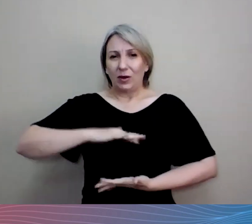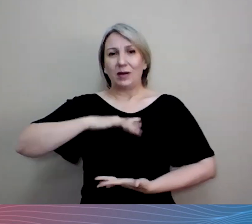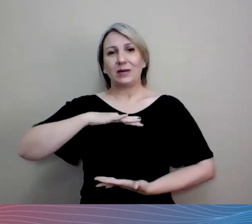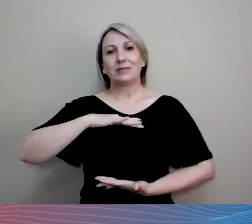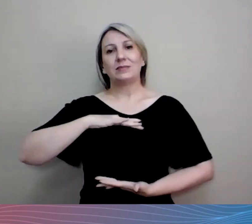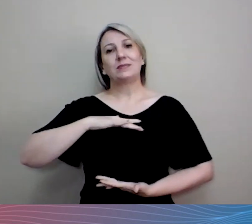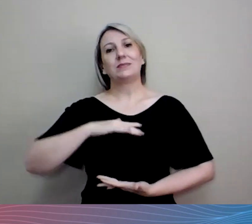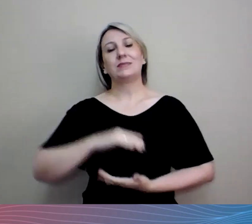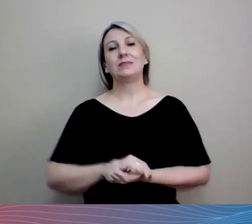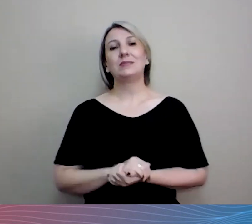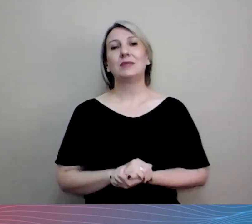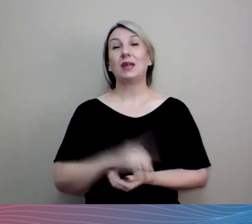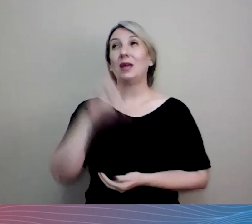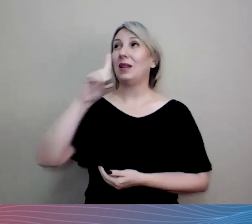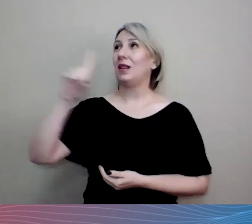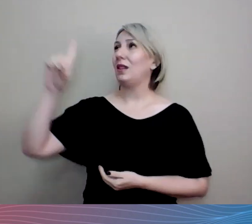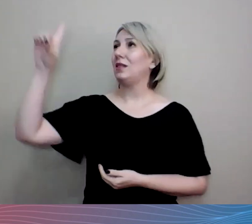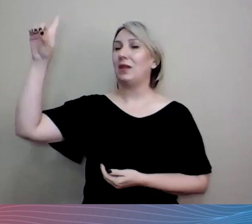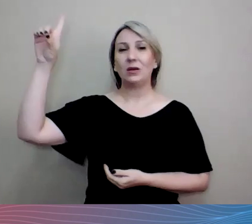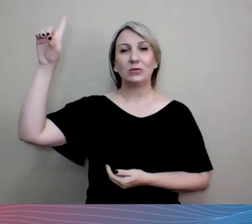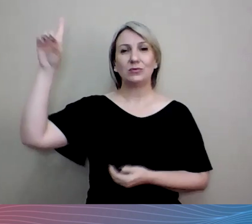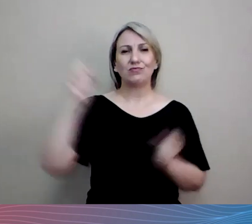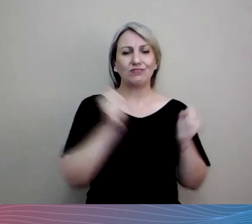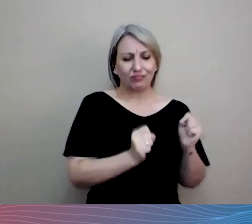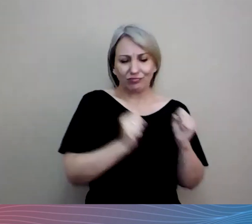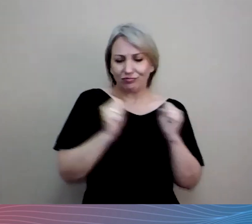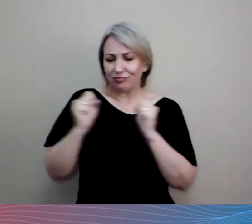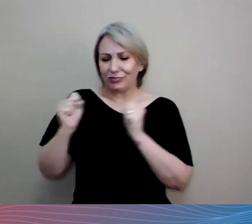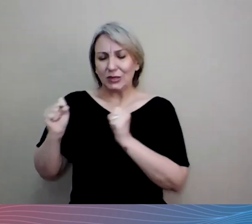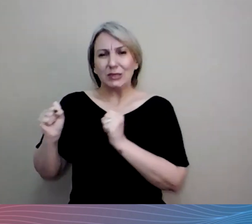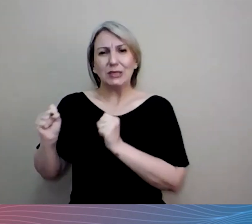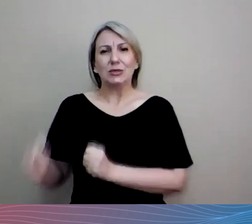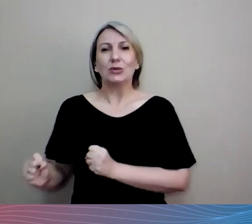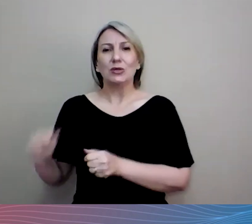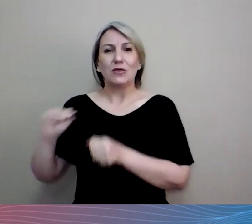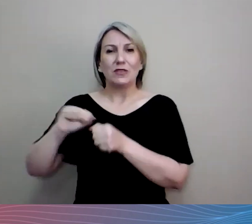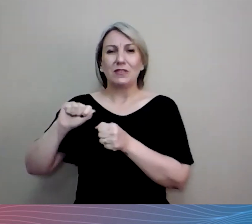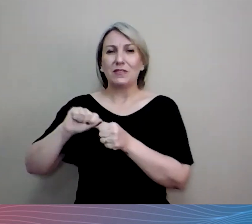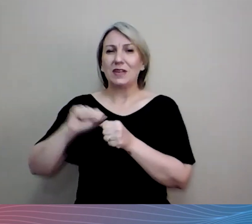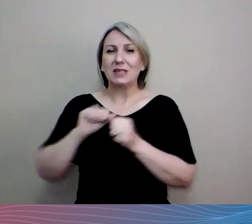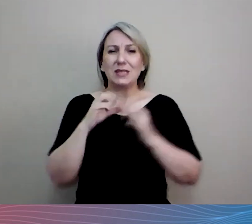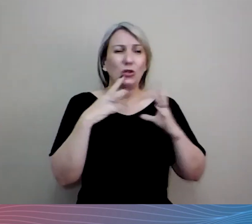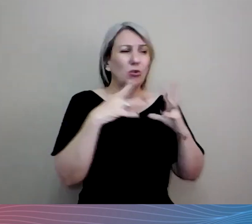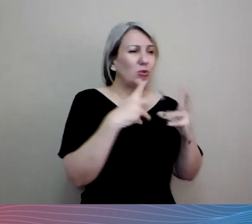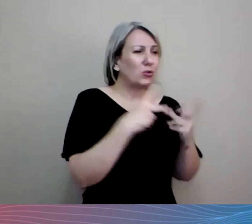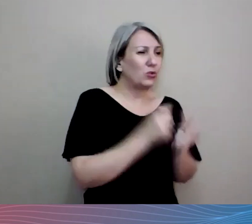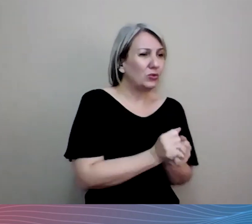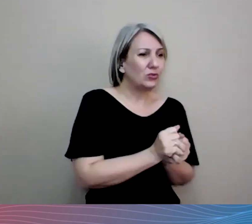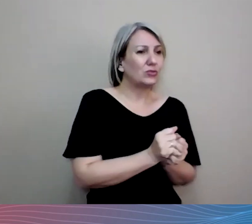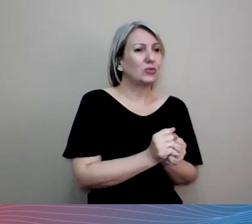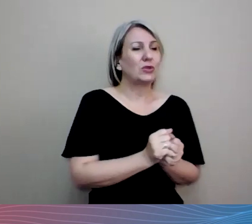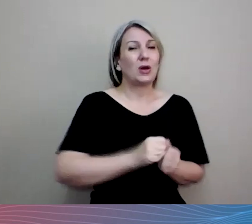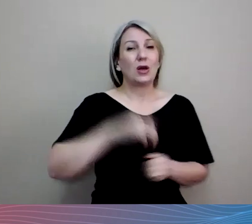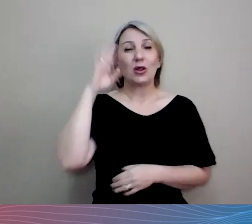que é poderoso para fazer infinitamente mais do que tudo quanto pedimos ou pensamos, conforme o seu poder